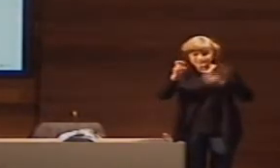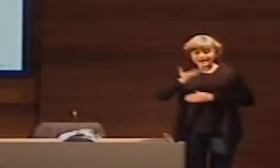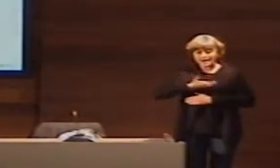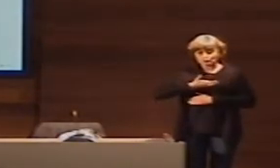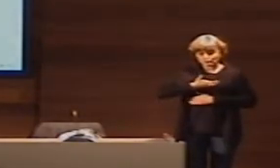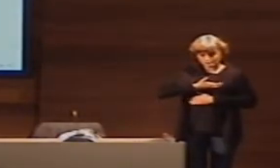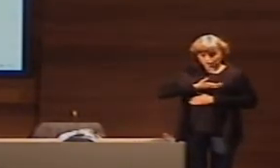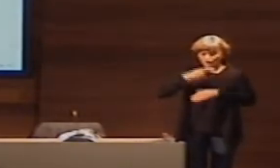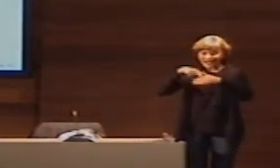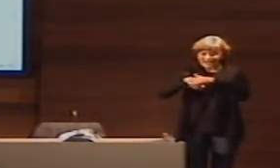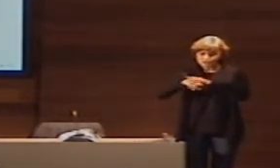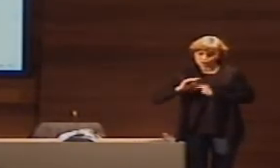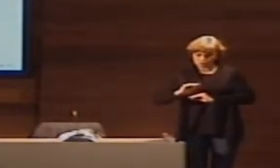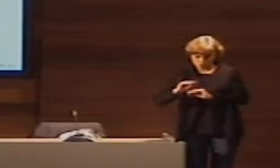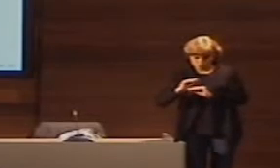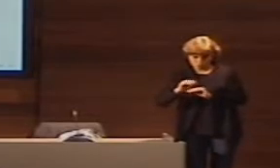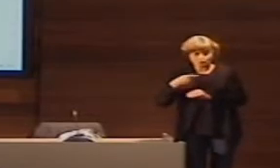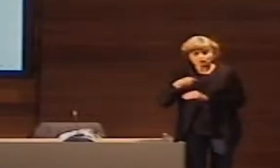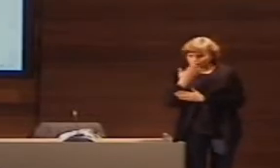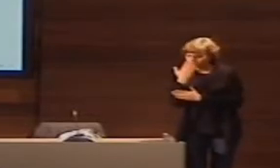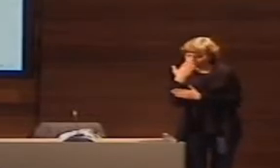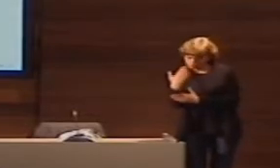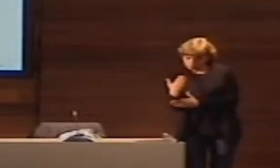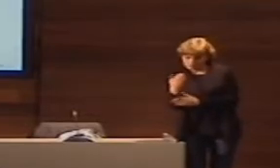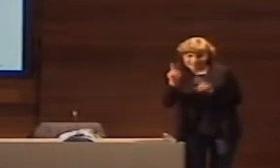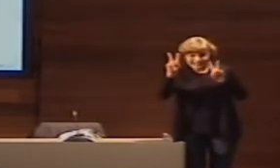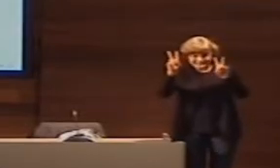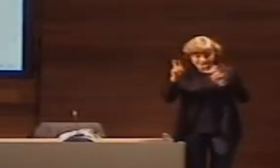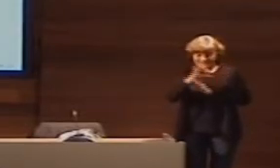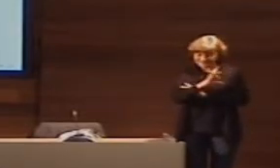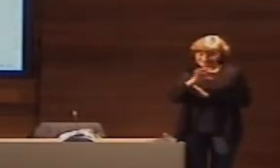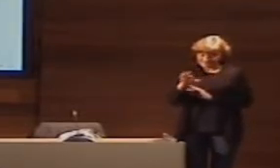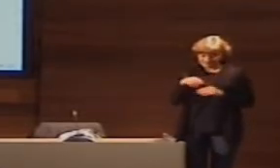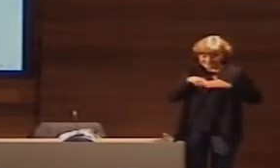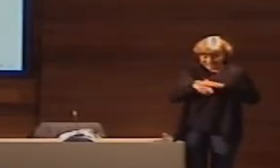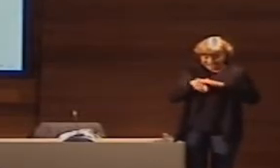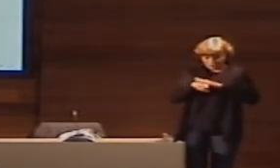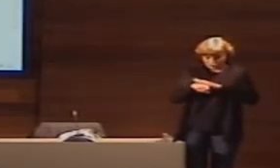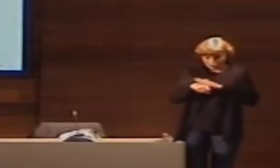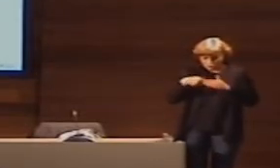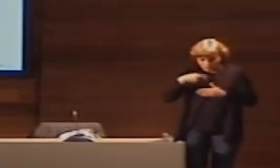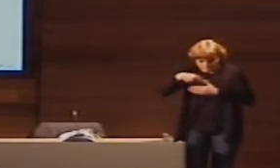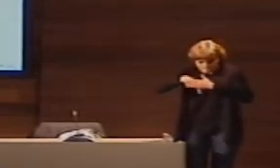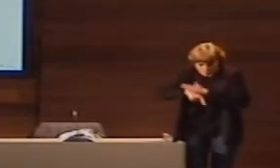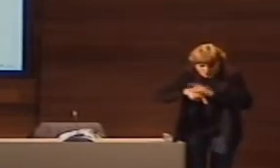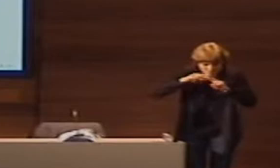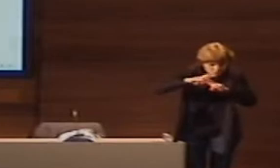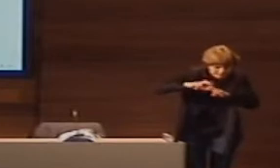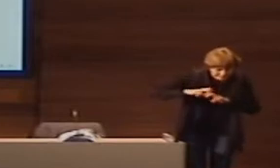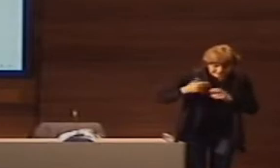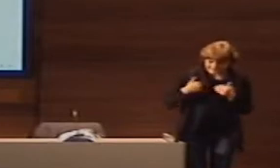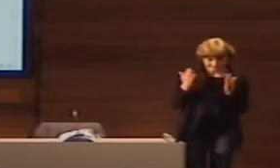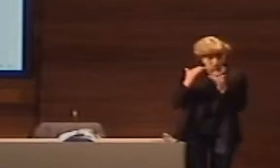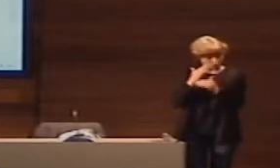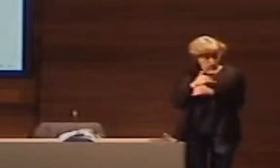de los municipios. Tengo que decir que mi conocimiento de la situación concreta de Donosti es escaso, por tanto, no voy a